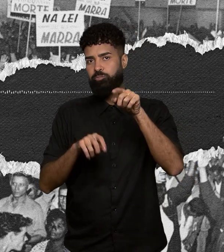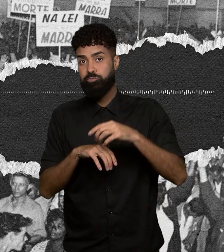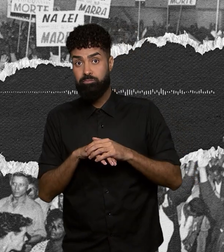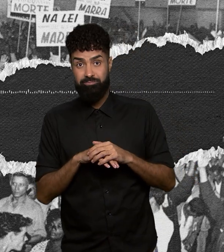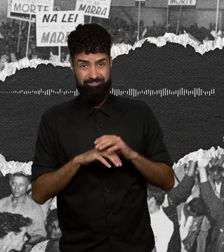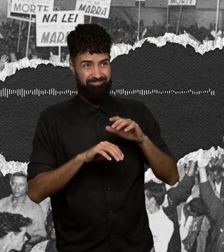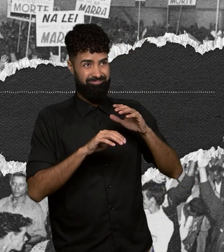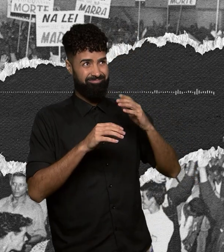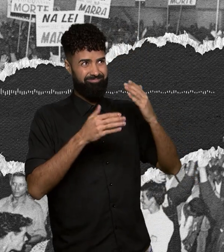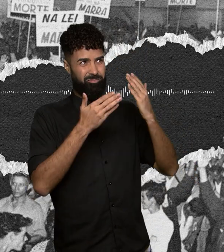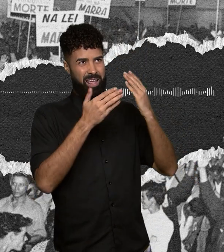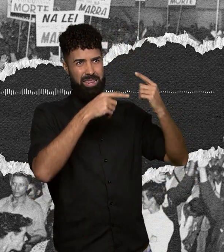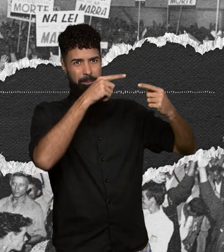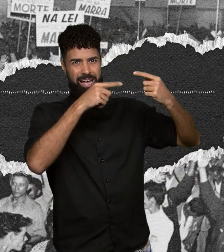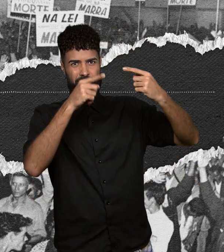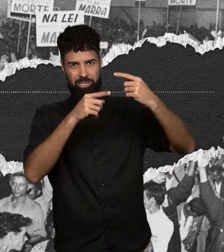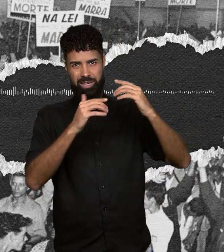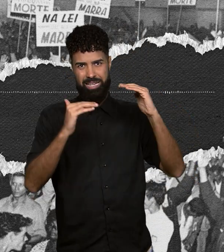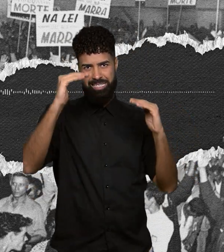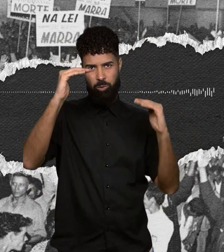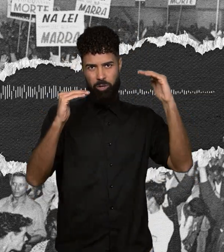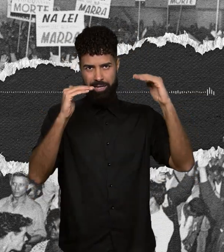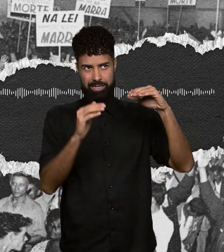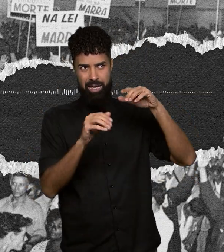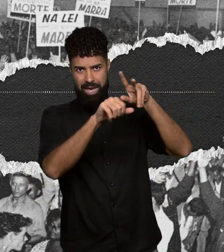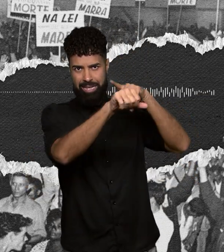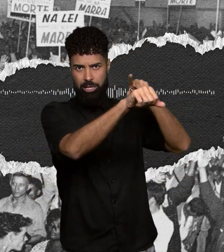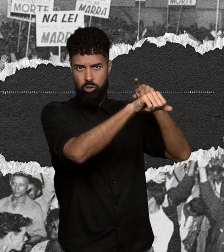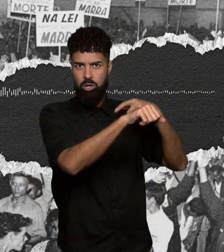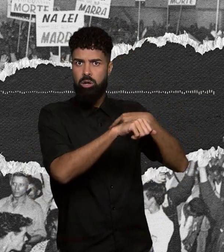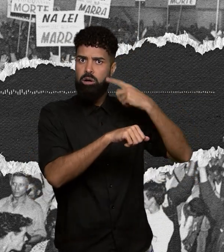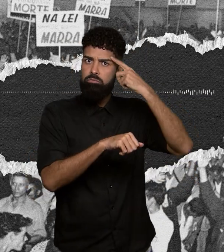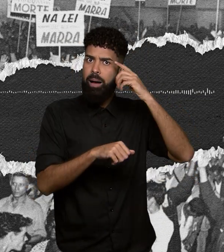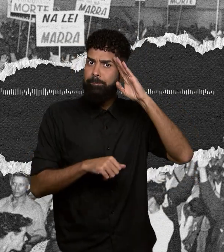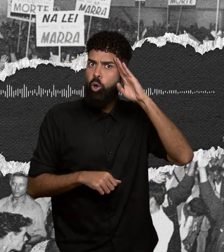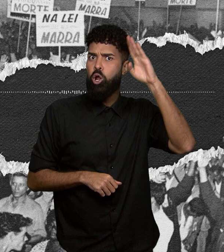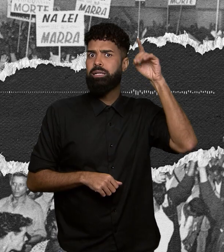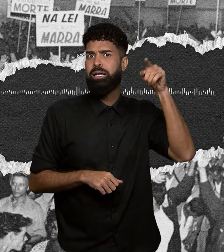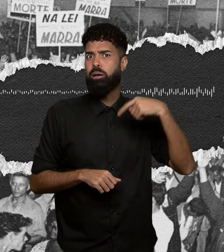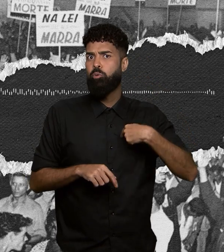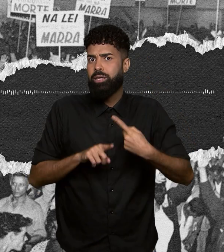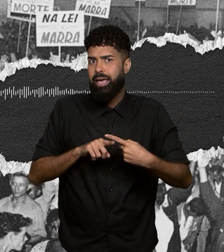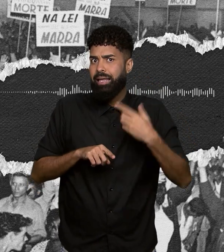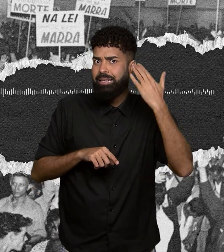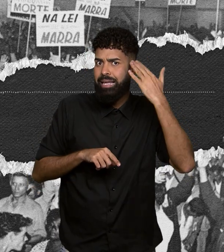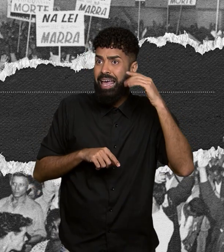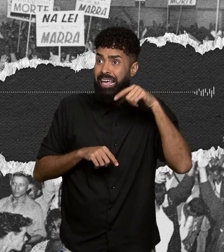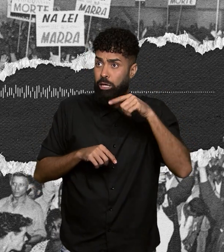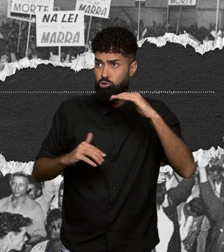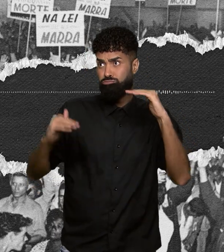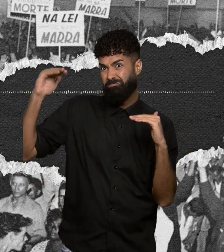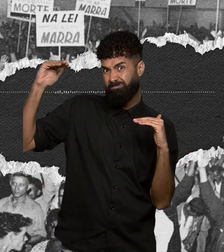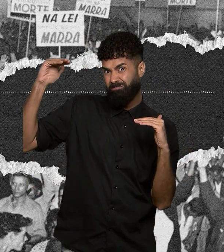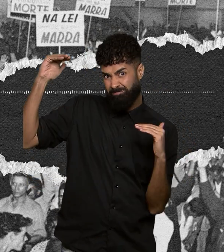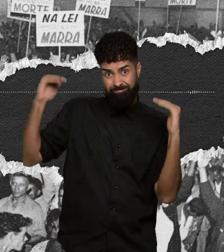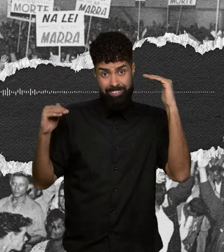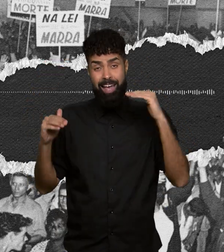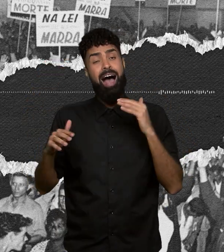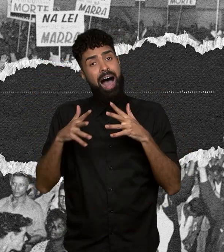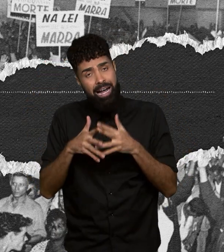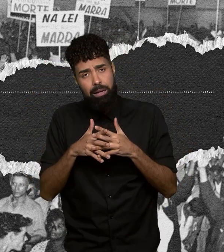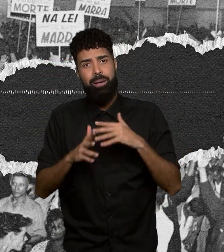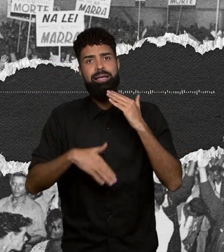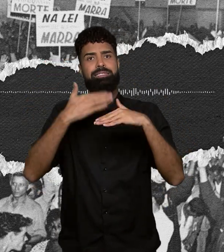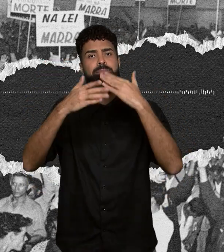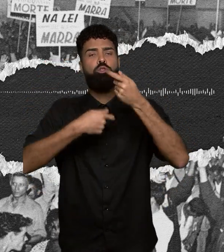debate de desigualdade é um debate visto de forma tanto prioritária porque ele é entendido como algo que realmente atrapalha o crescimento econômico a